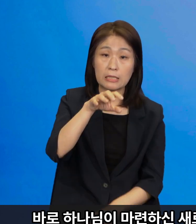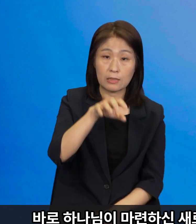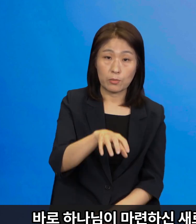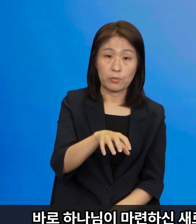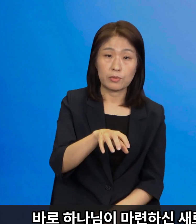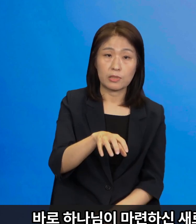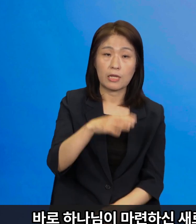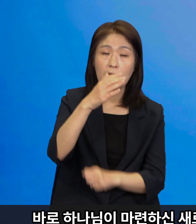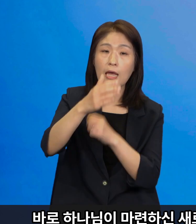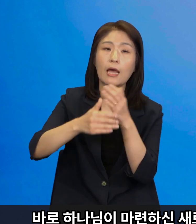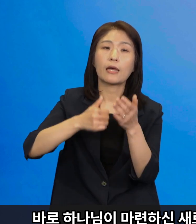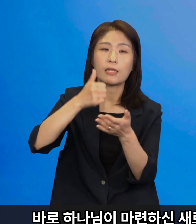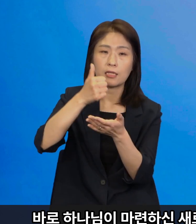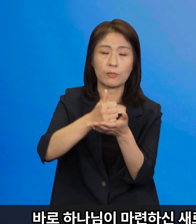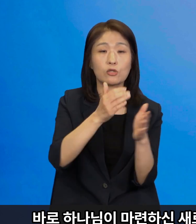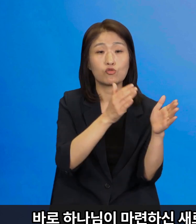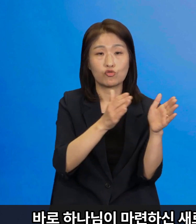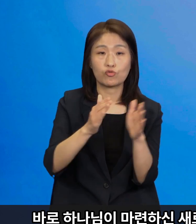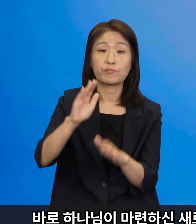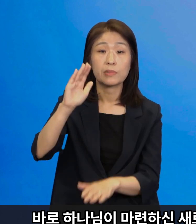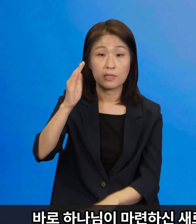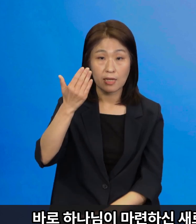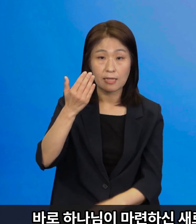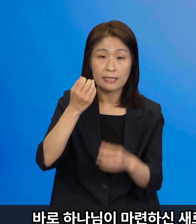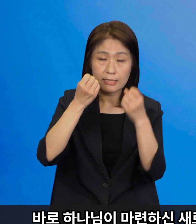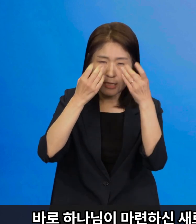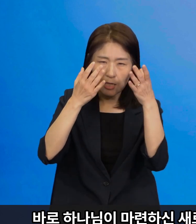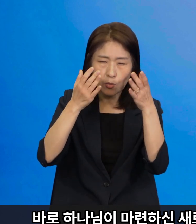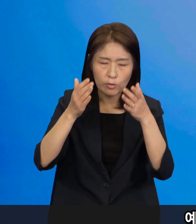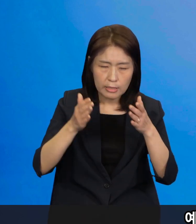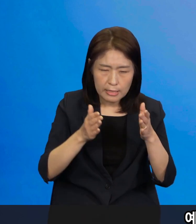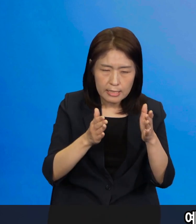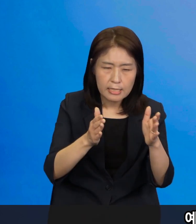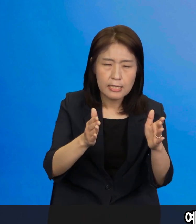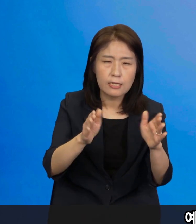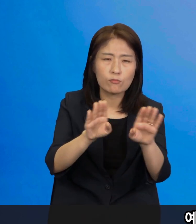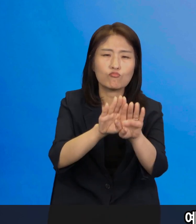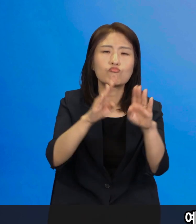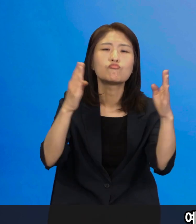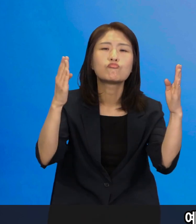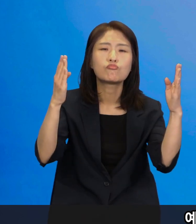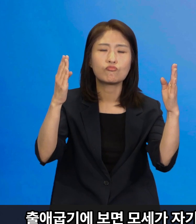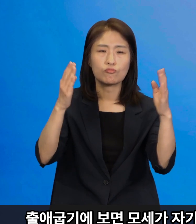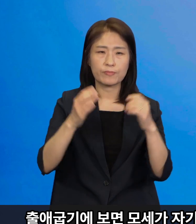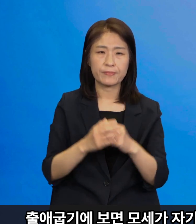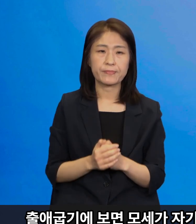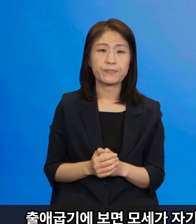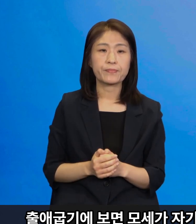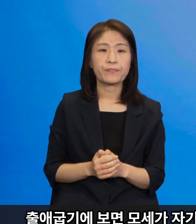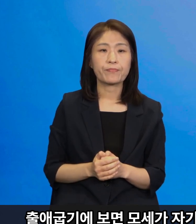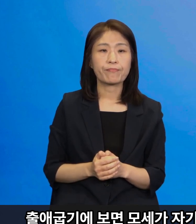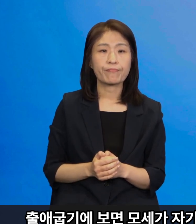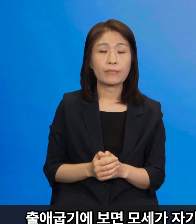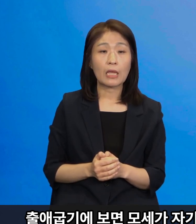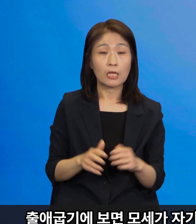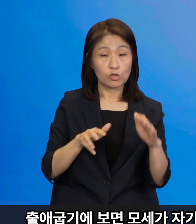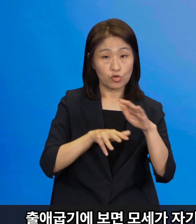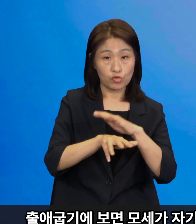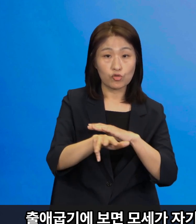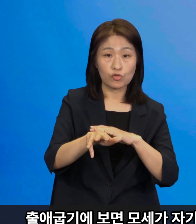마련하신 새로운 길로 나아가는 관문이었다는 겁니다. 자, 하나 또 예를 들어볼게요. 출애굽기에 보면